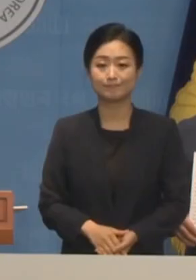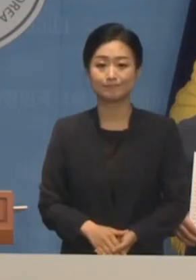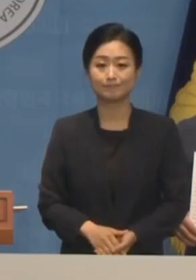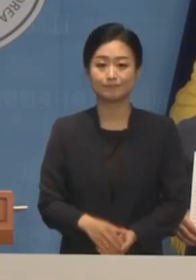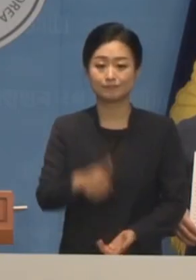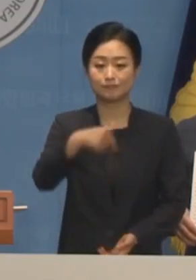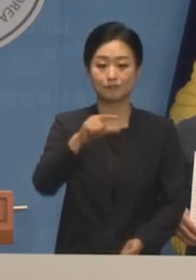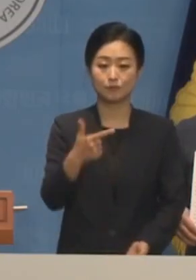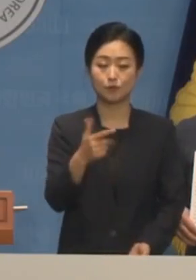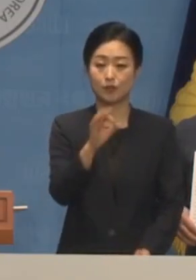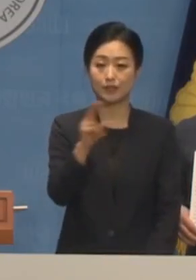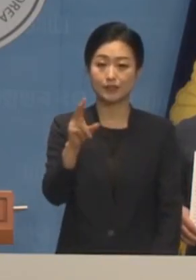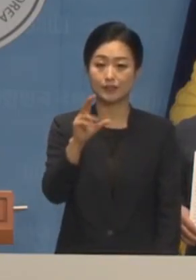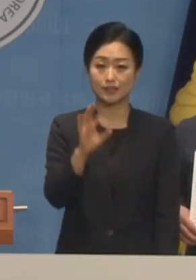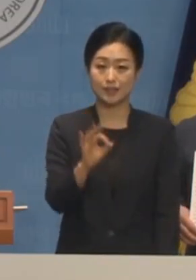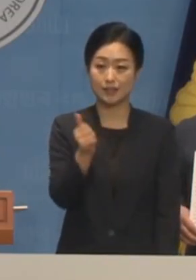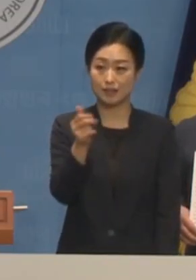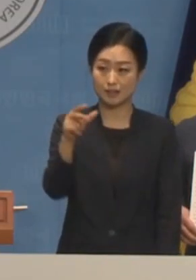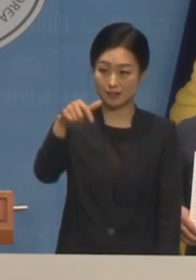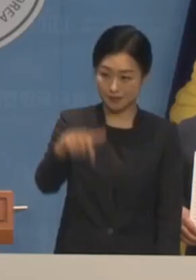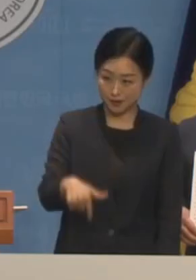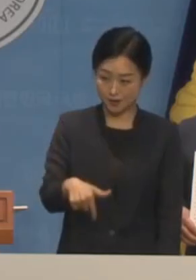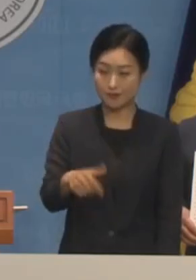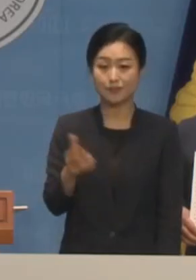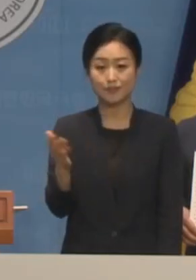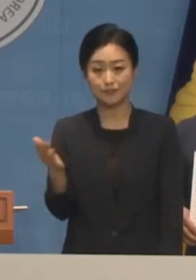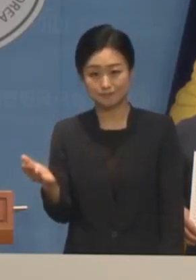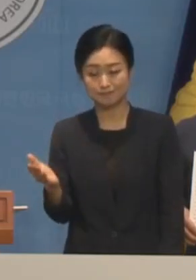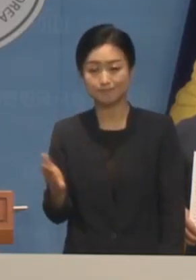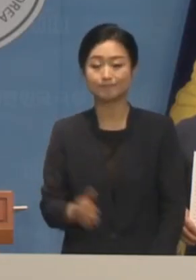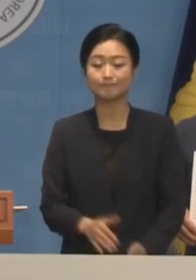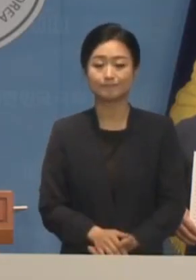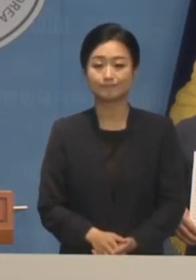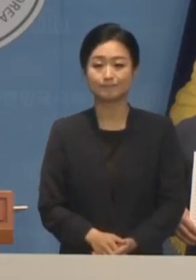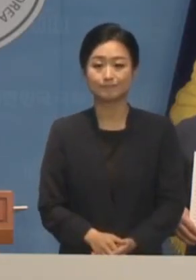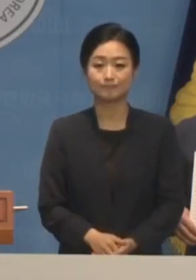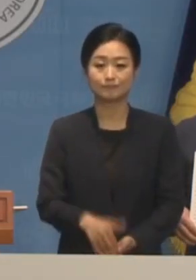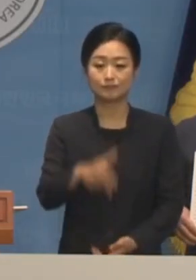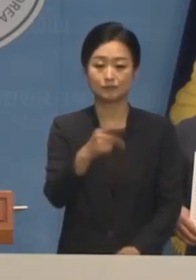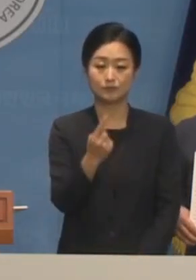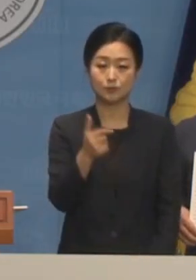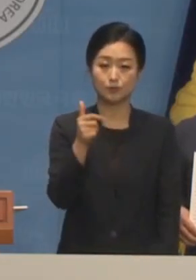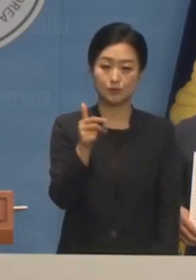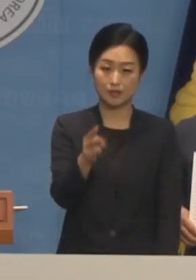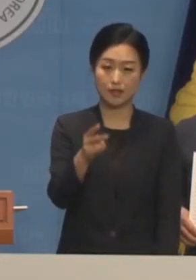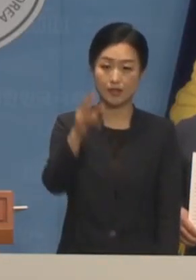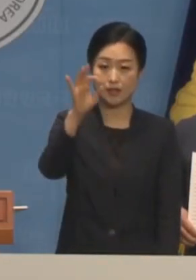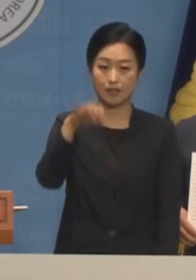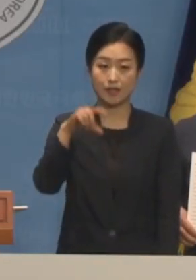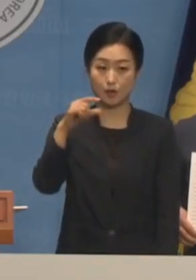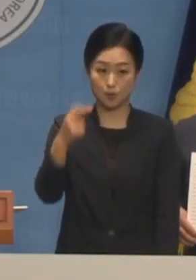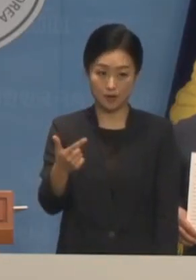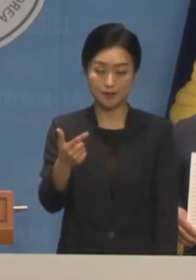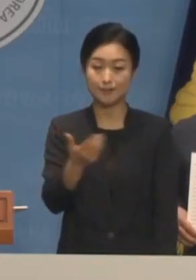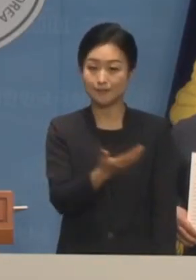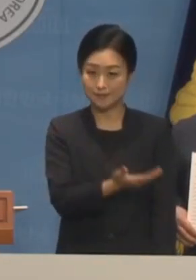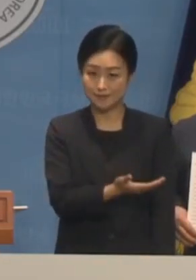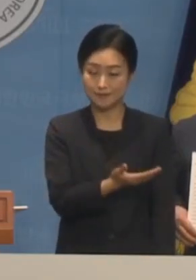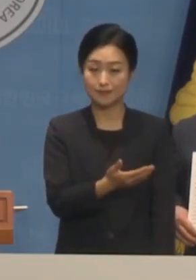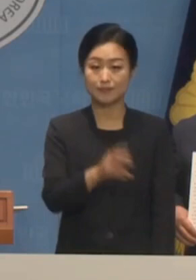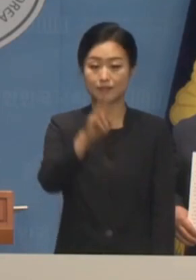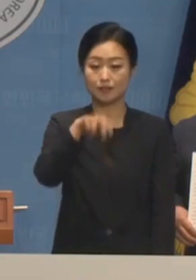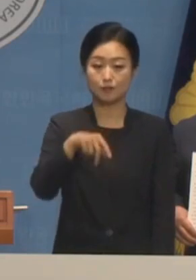권엽 특이 의원님 오셨습니다 조계원 특기 의원님 오셨습니다